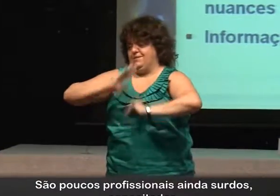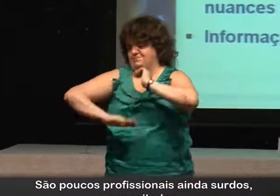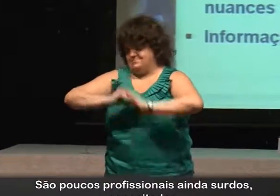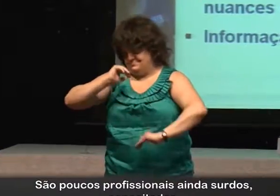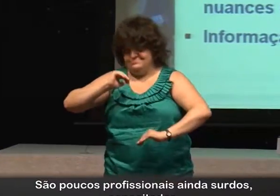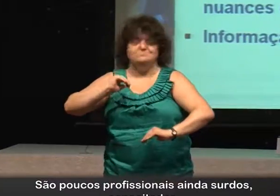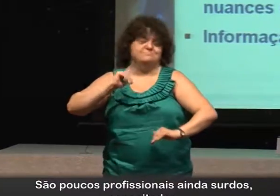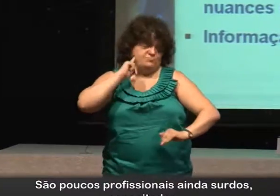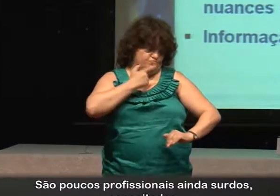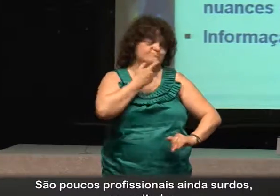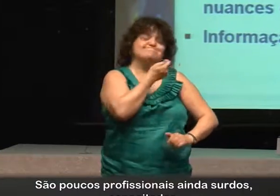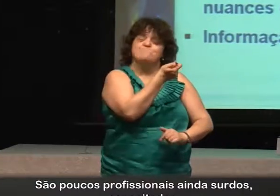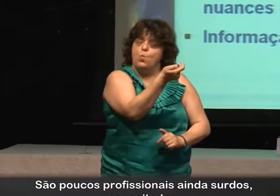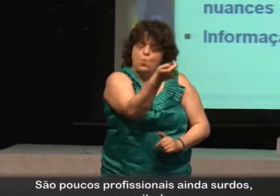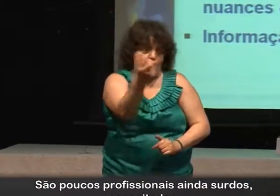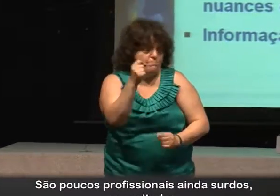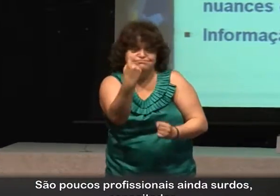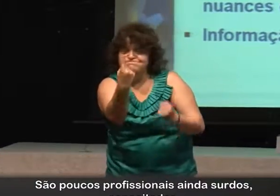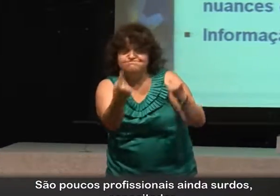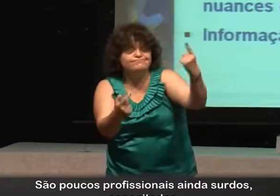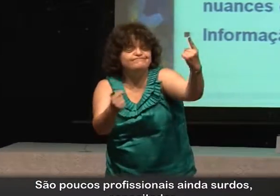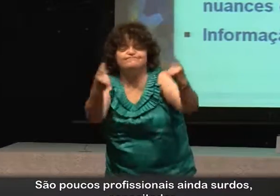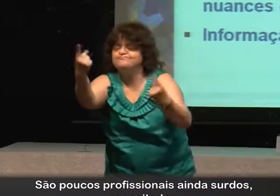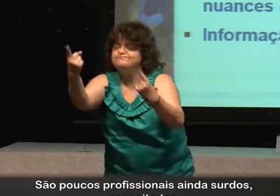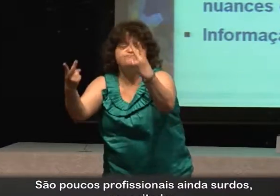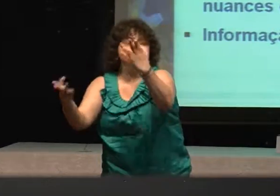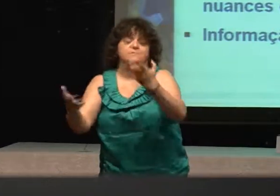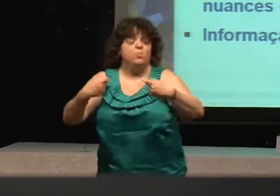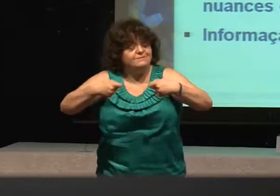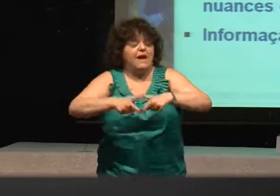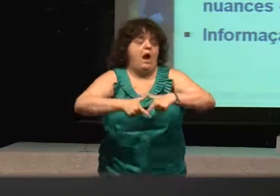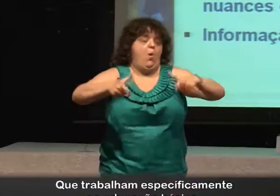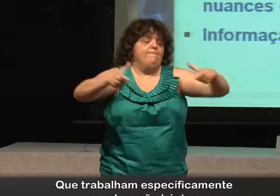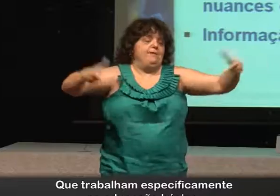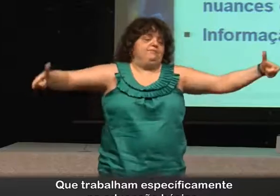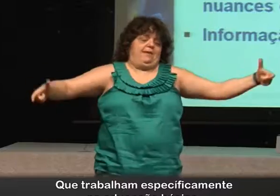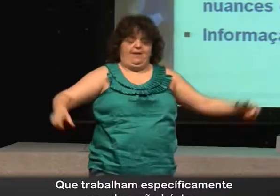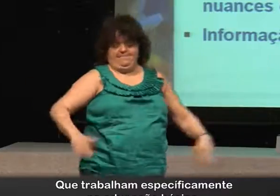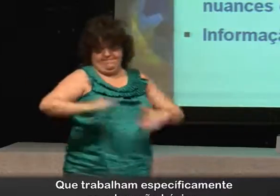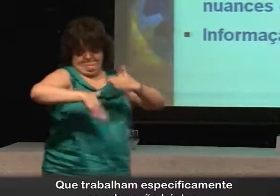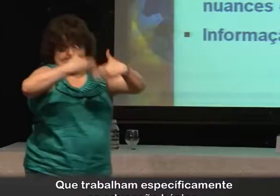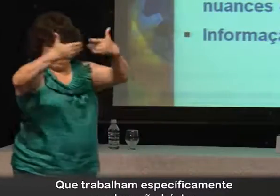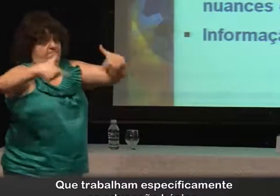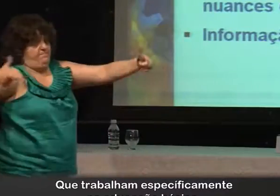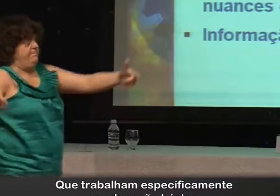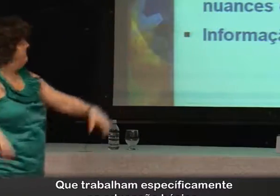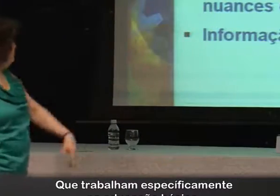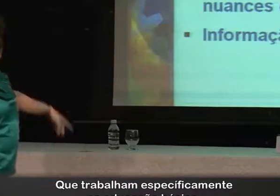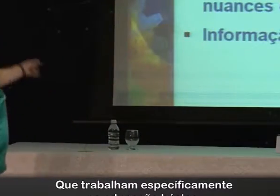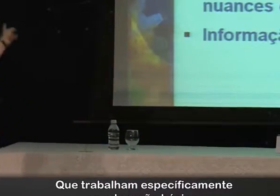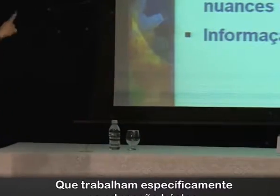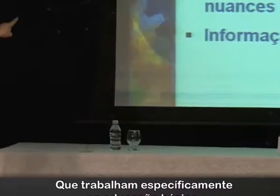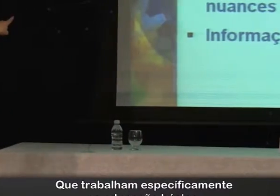poucos profissionais ainda surdos, capacitados, que trabalham especificamente na educação